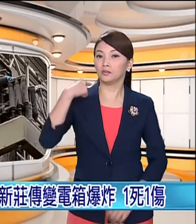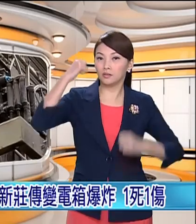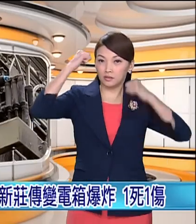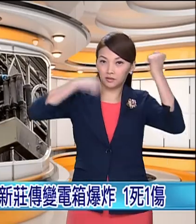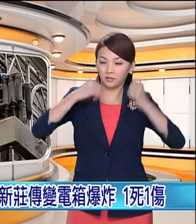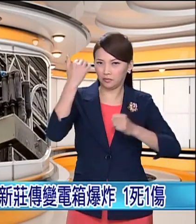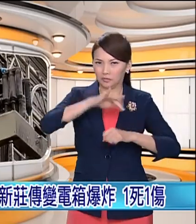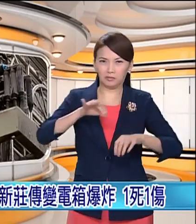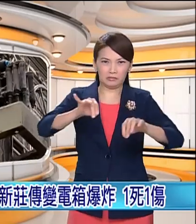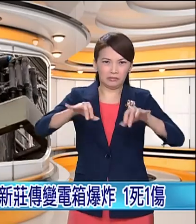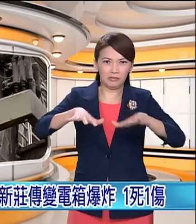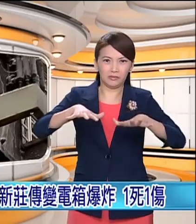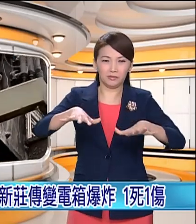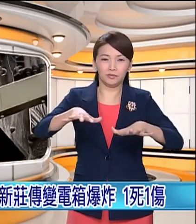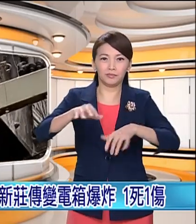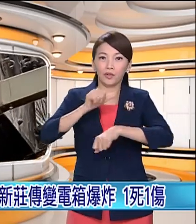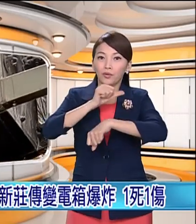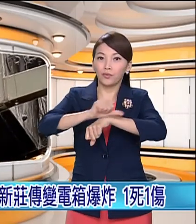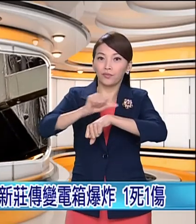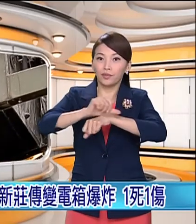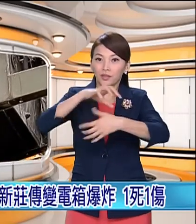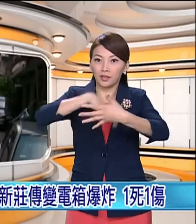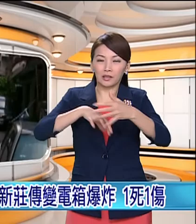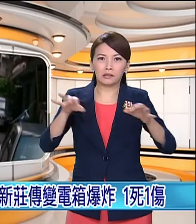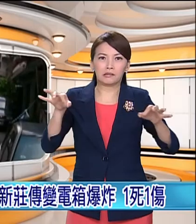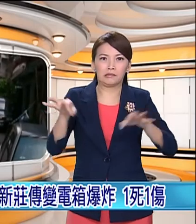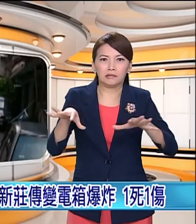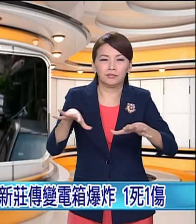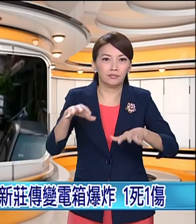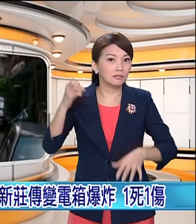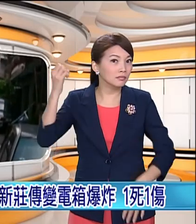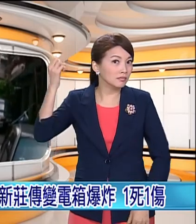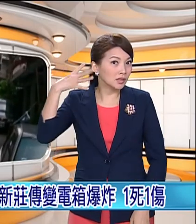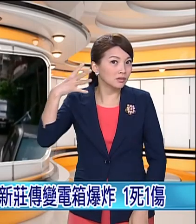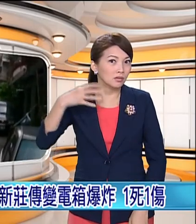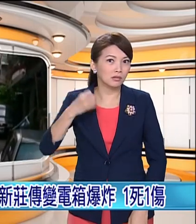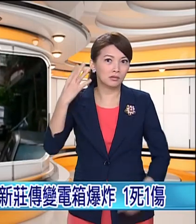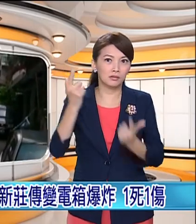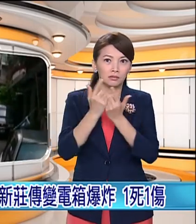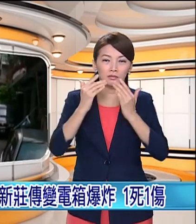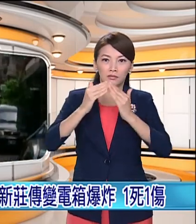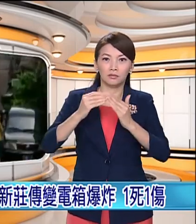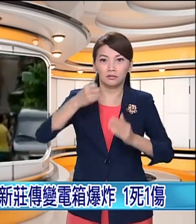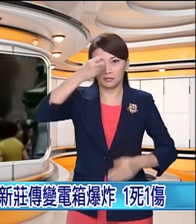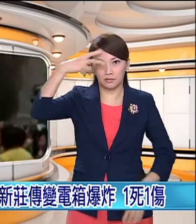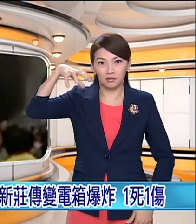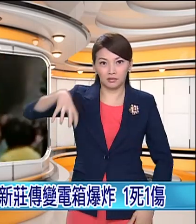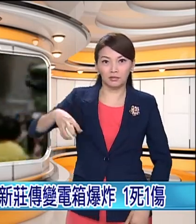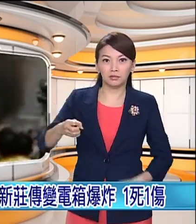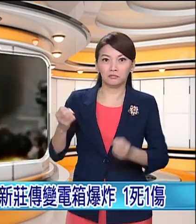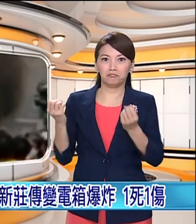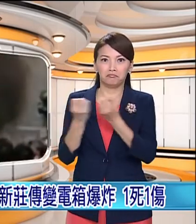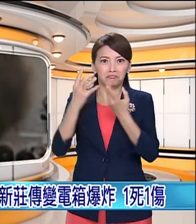在昨天早上，地震发生之后不到5分钟，新北市的新庄传出变电箱爆炸的意